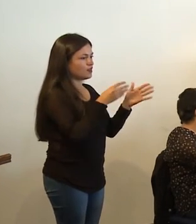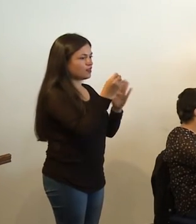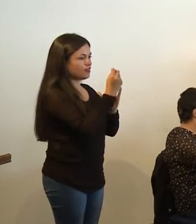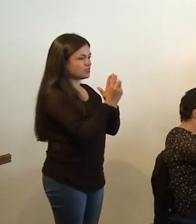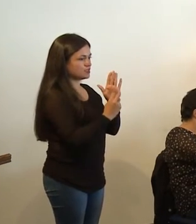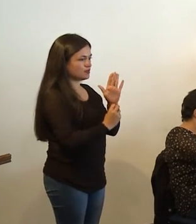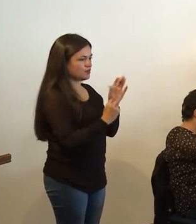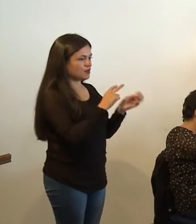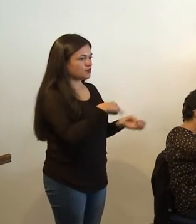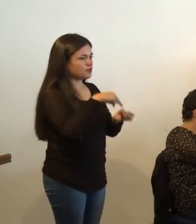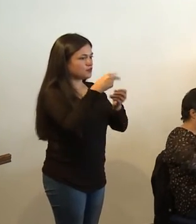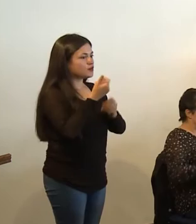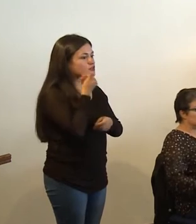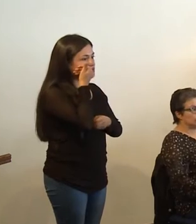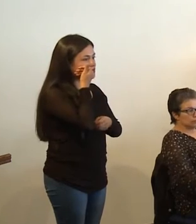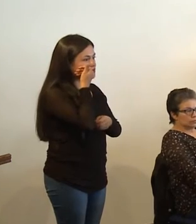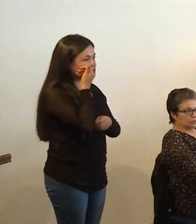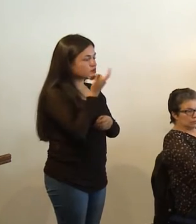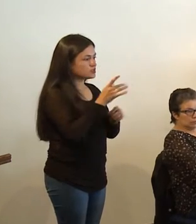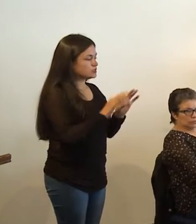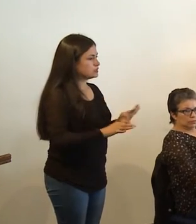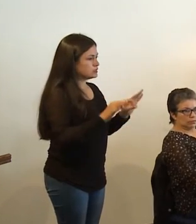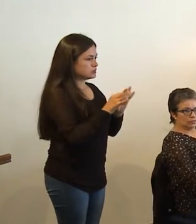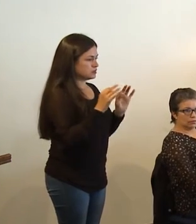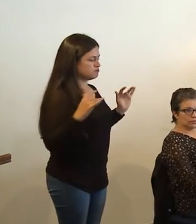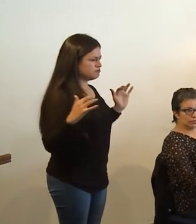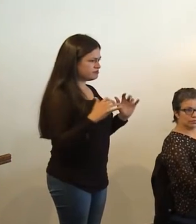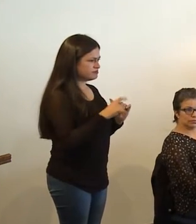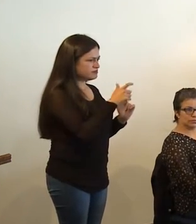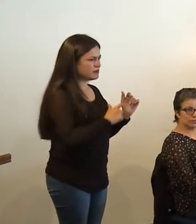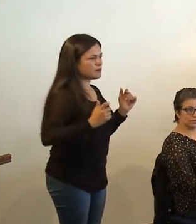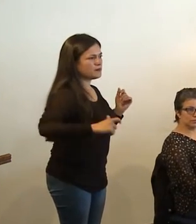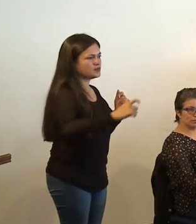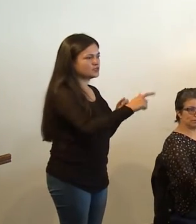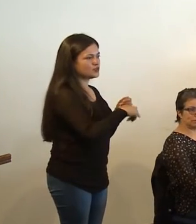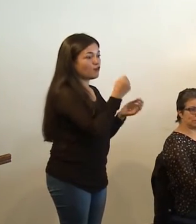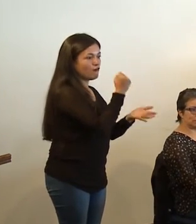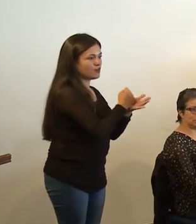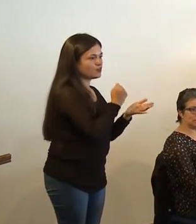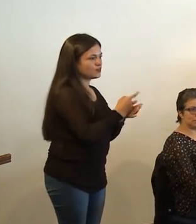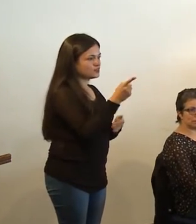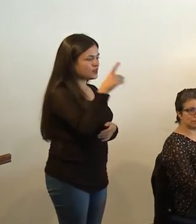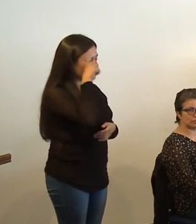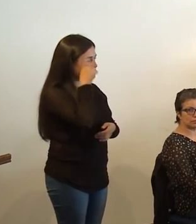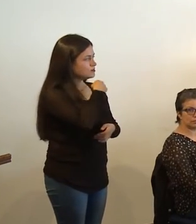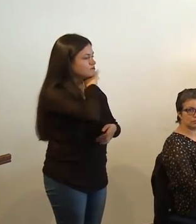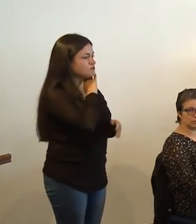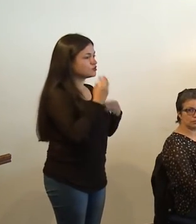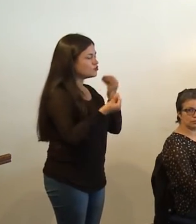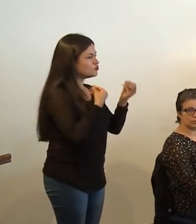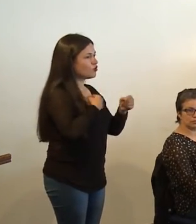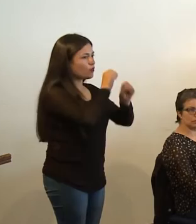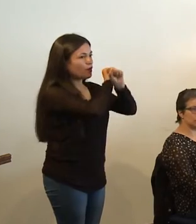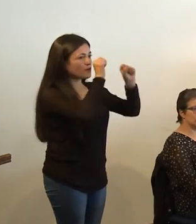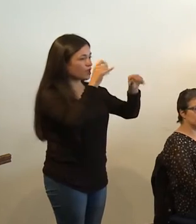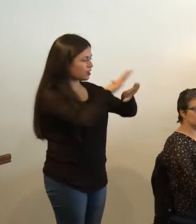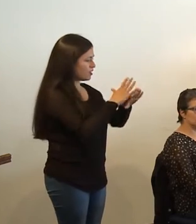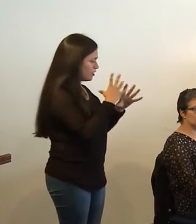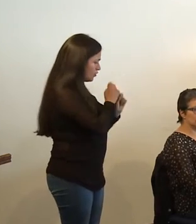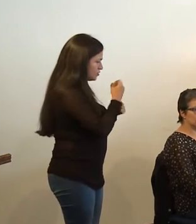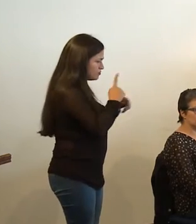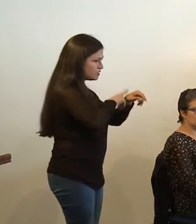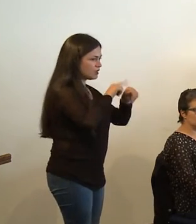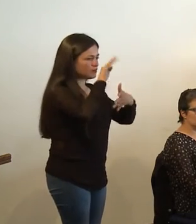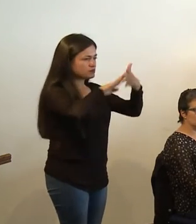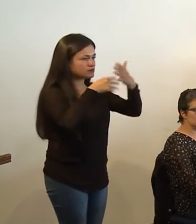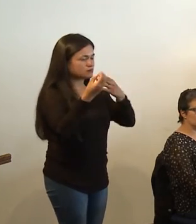seminario de educación de adultos, que tenía tanta demanda que ya Mario no daba con la mañana, con la tarde, con la noche, entonces yo asumí